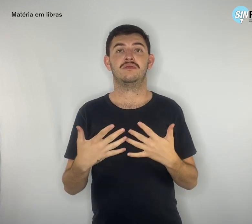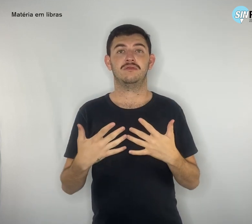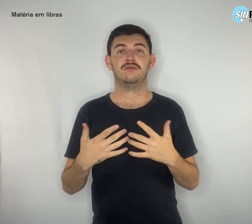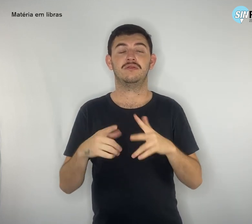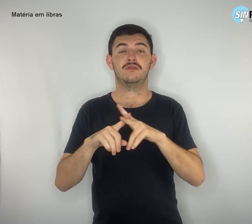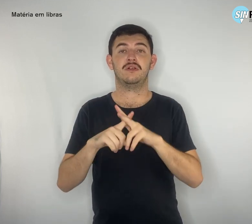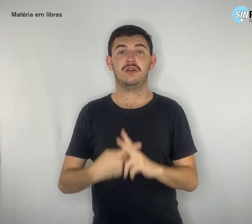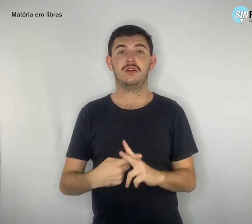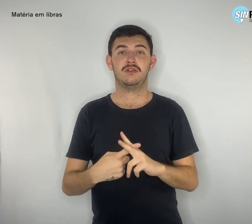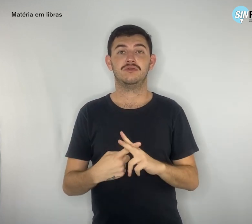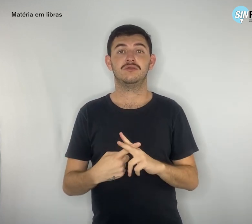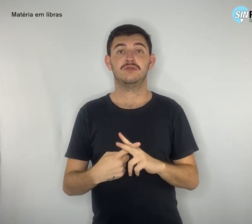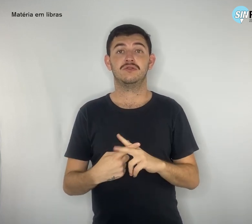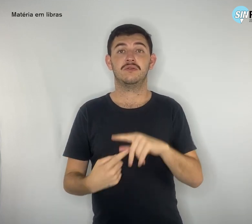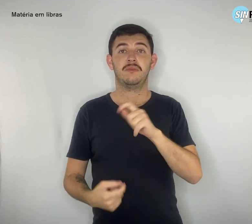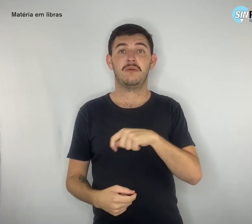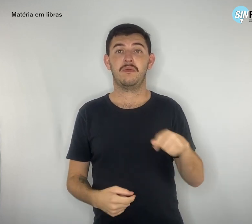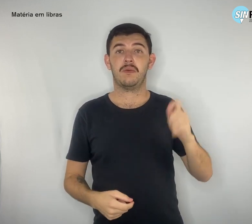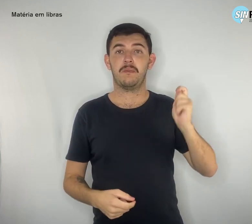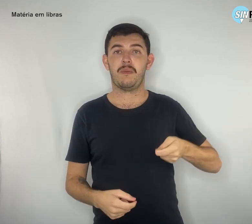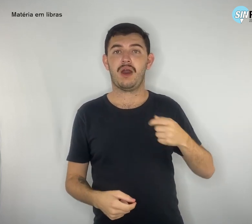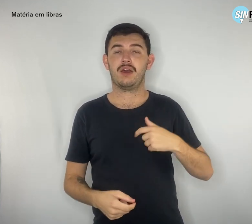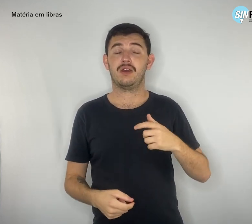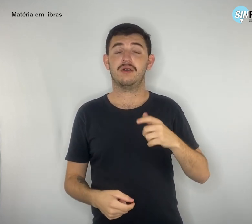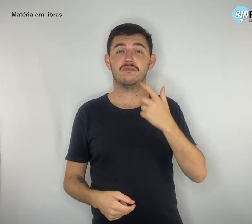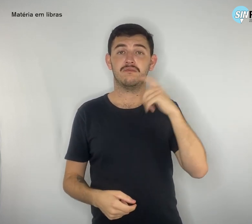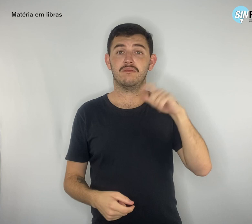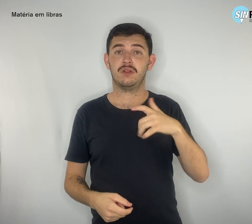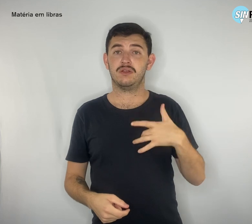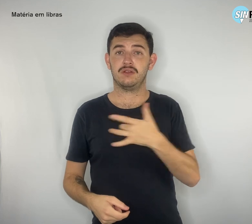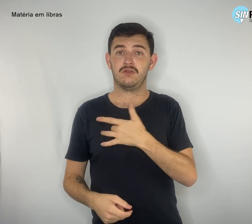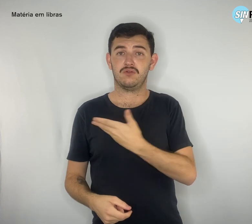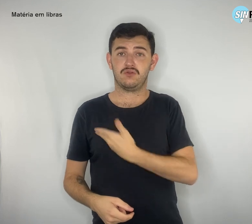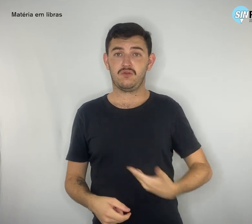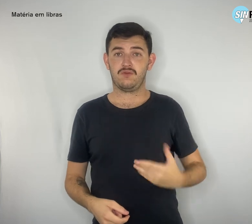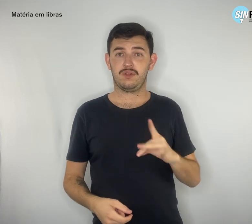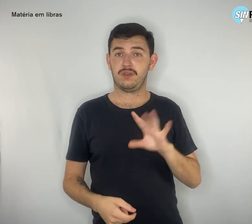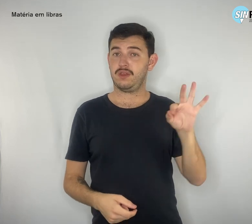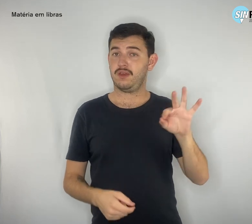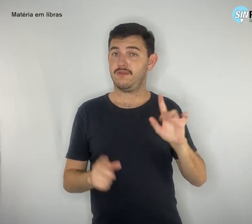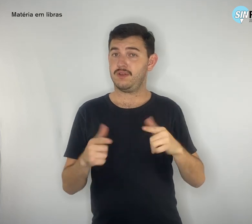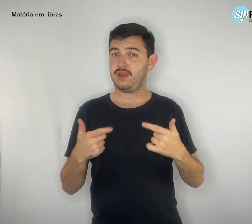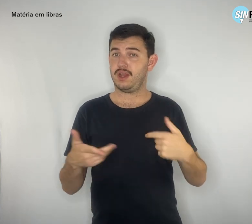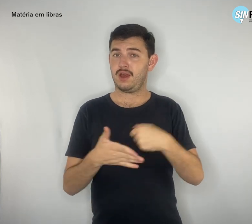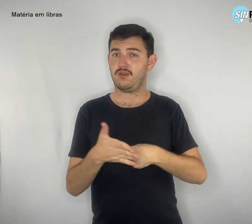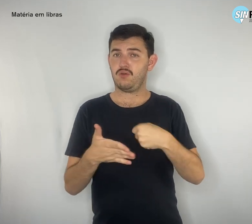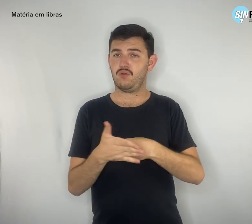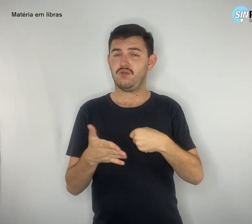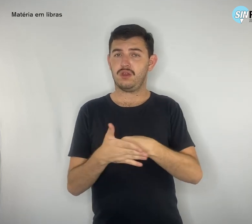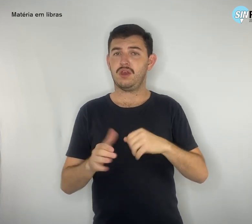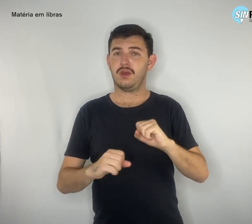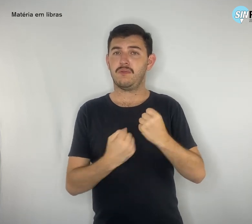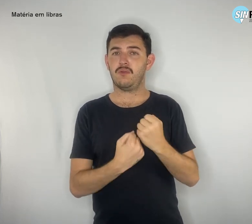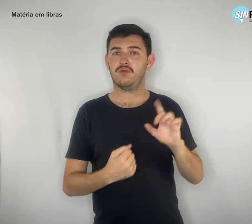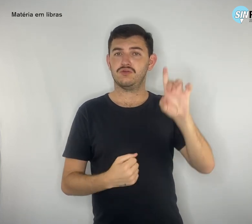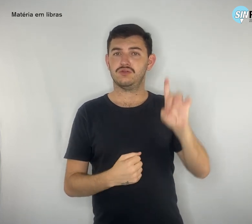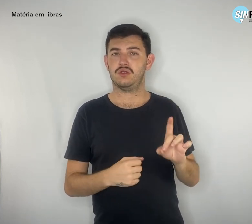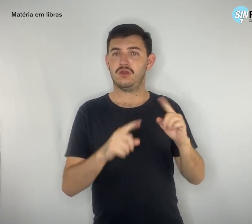GDF saúde na Luta pelos direitos dos Servidores do Magistério Público o